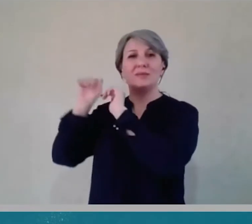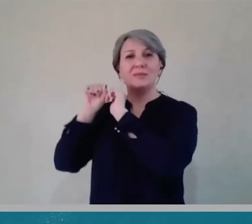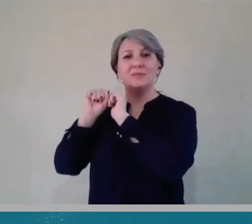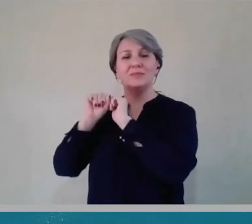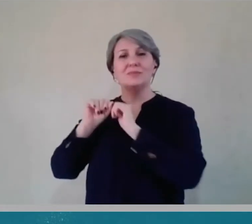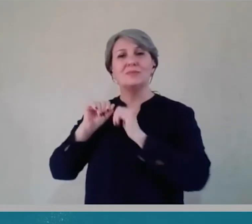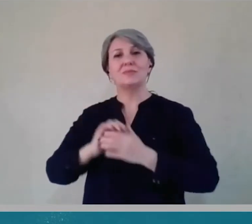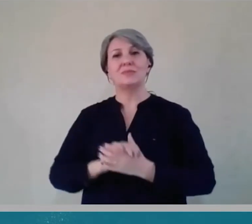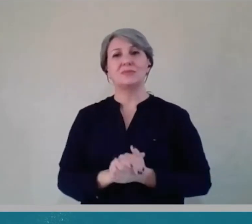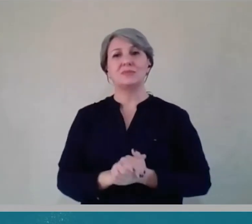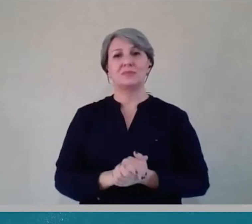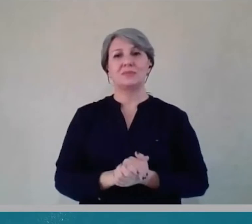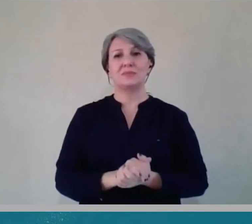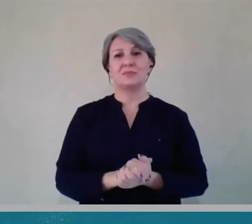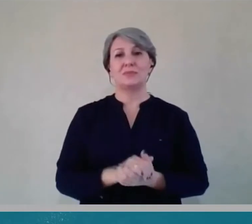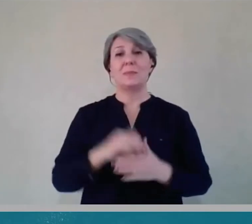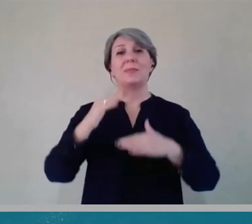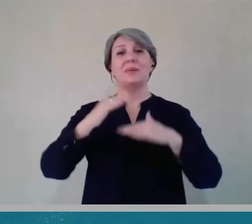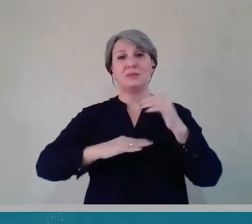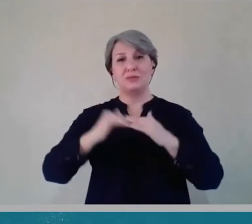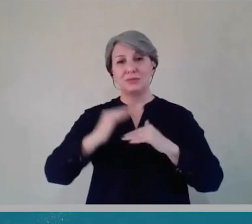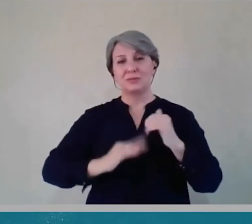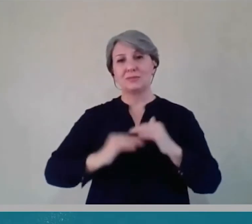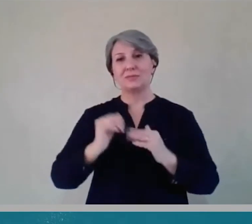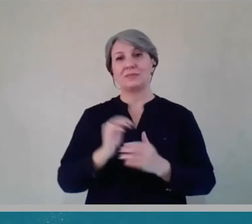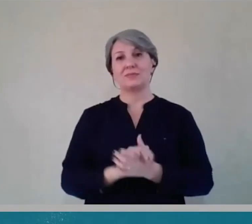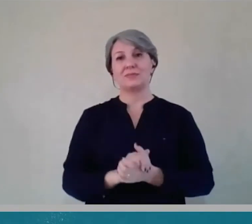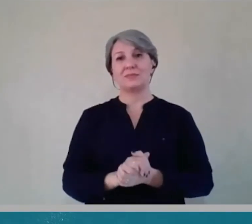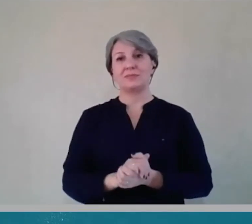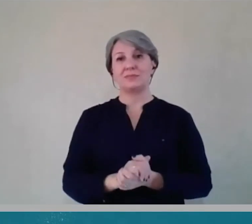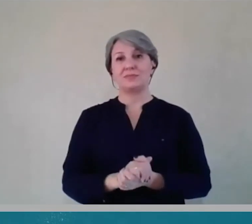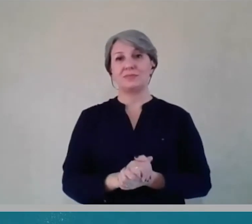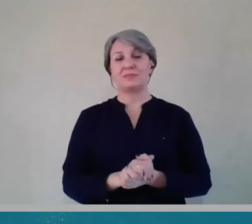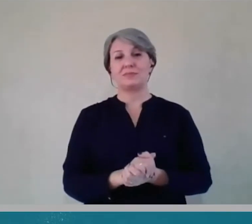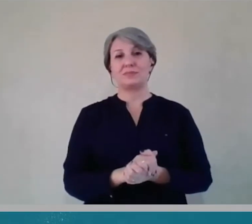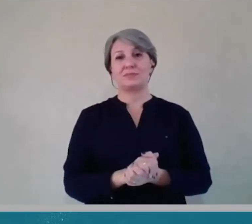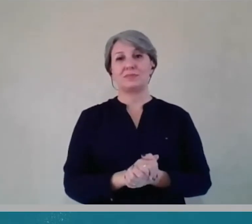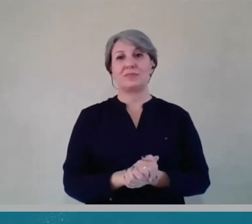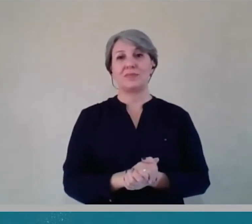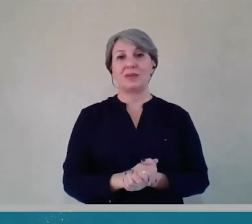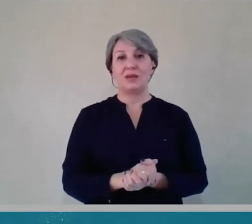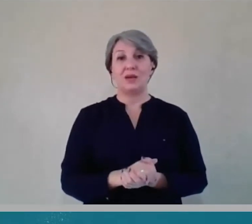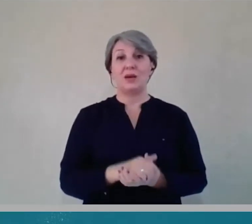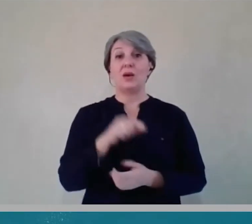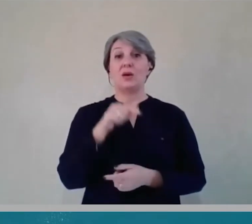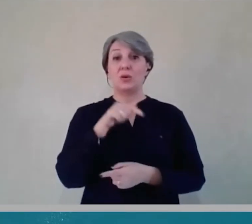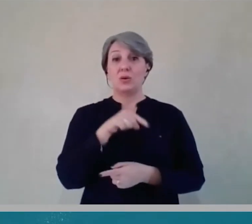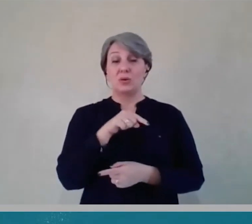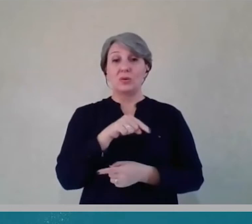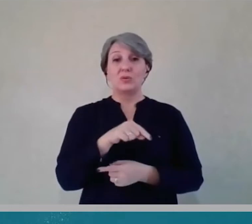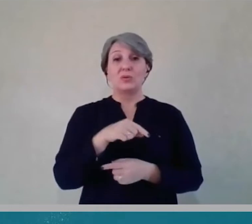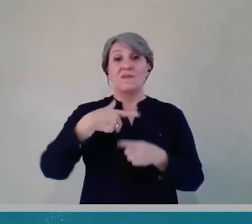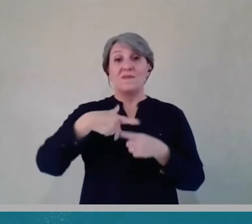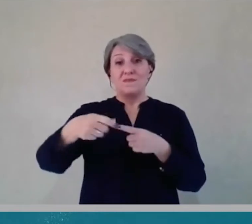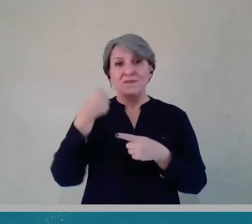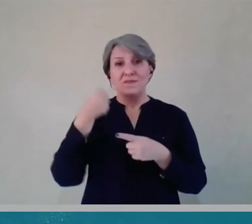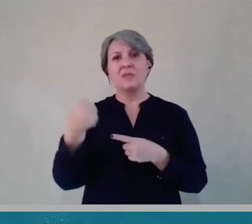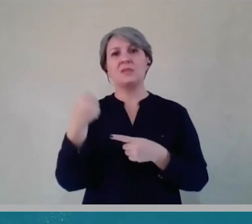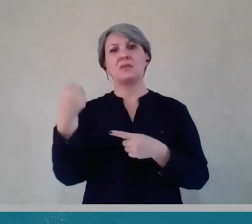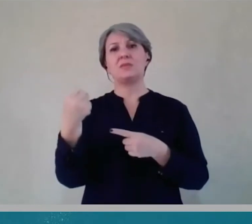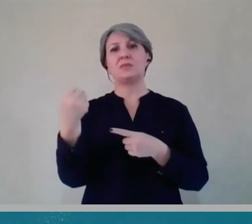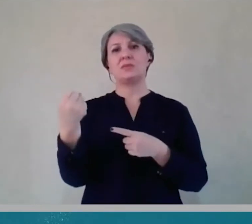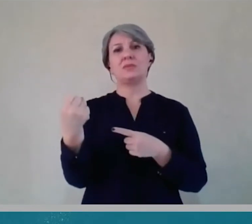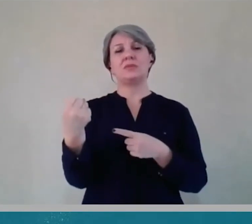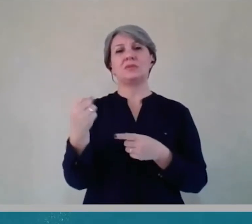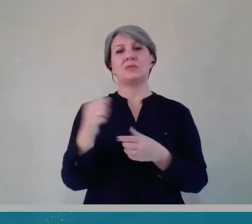esses mesmos vão participar da última luta, a batalha de Armagedon, para derrotar